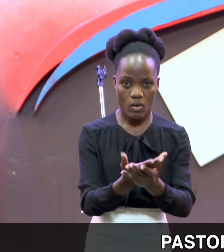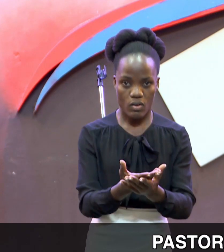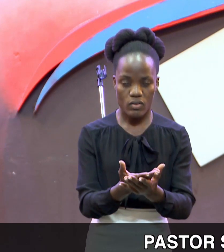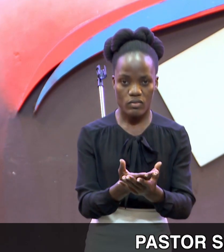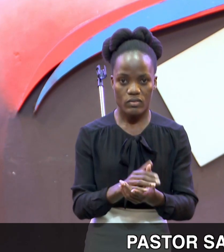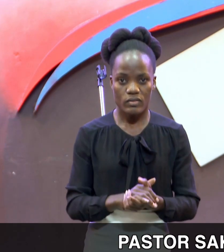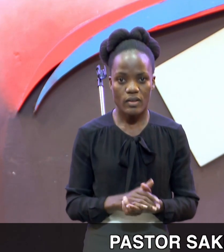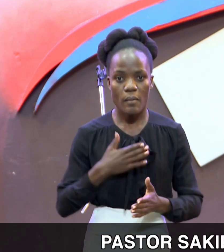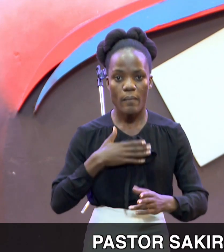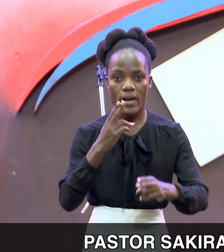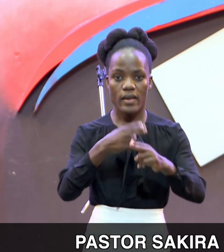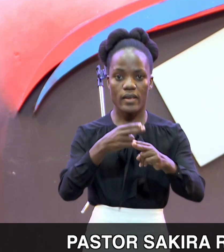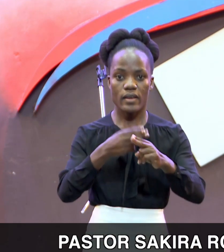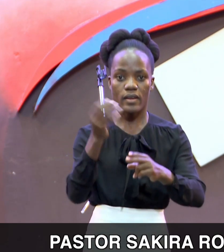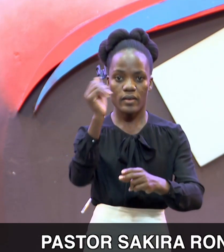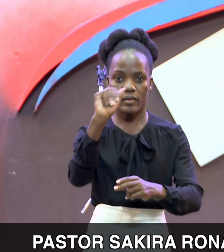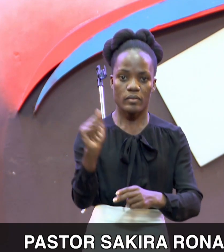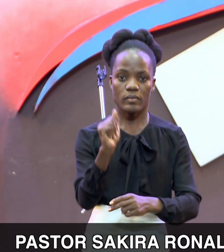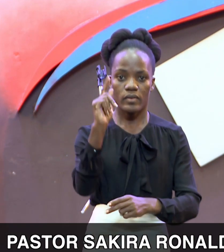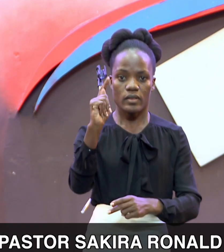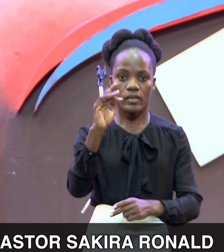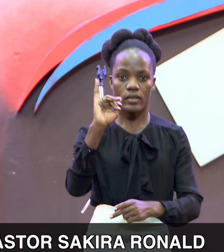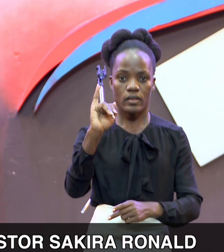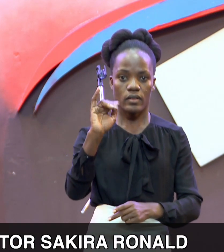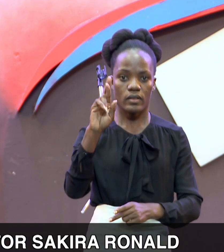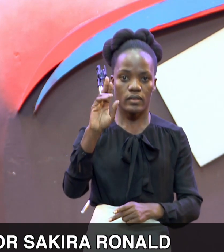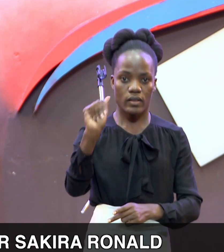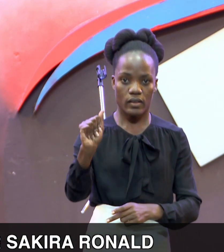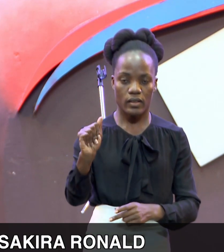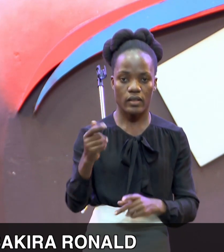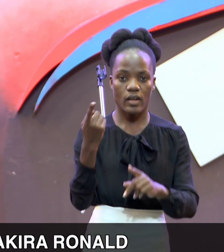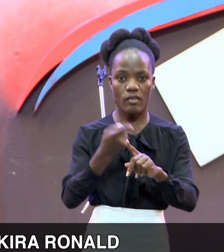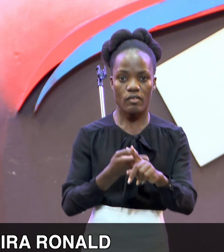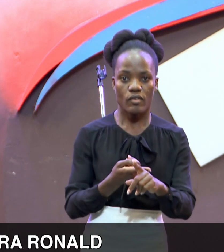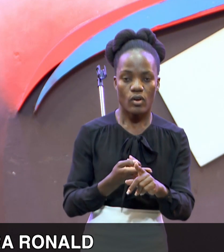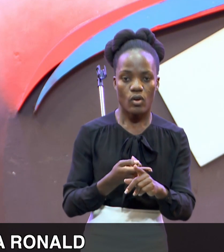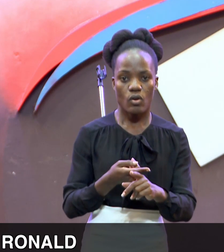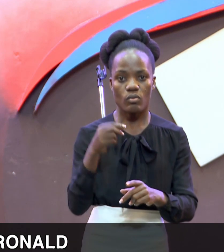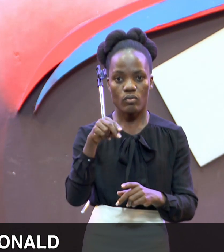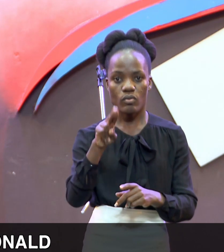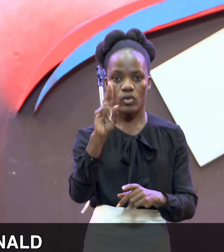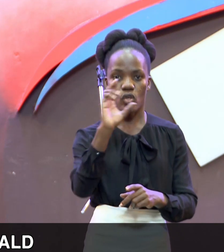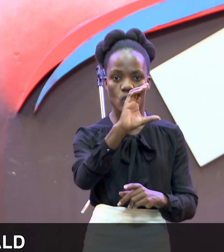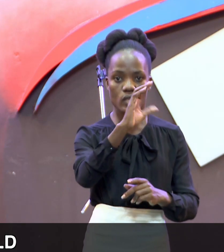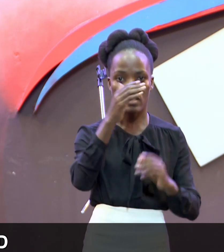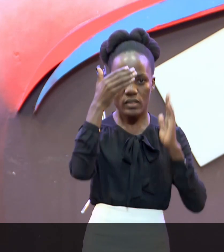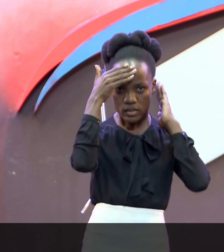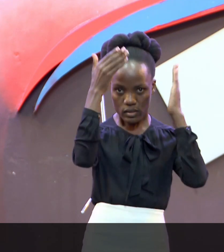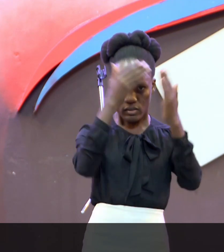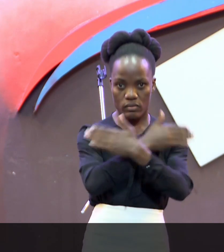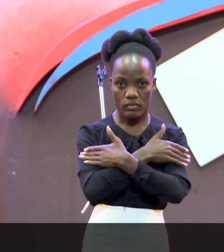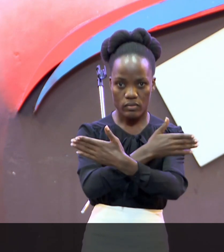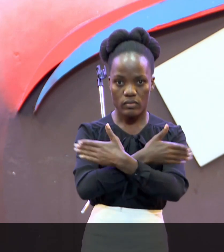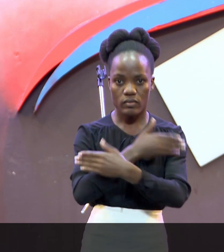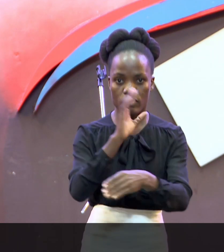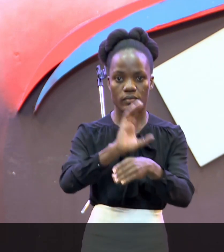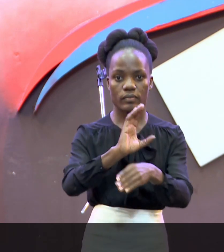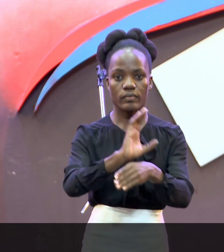Amanya Sakira Ronald Okufa Wanaku United Christian Center